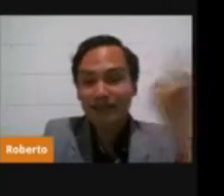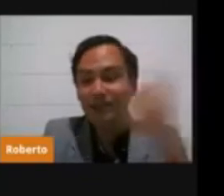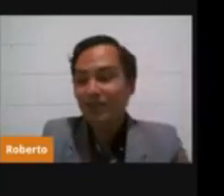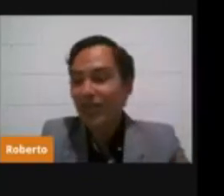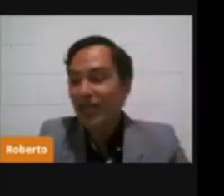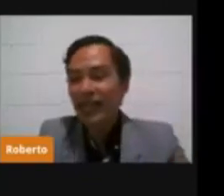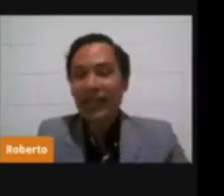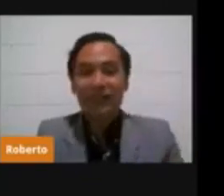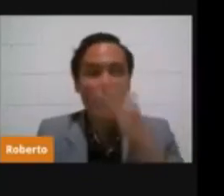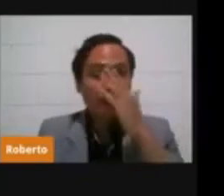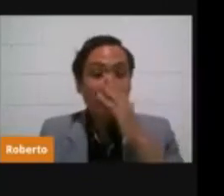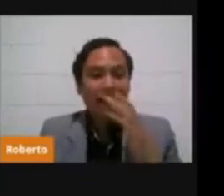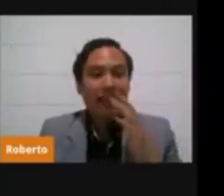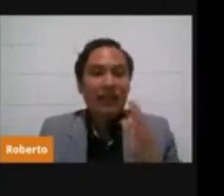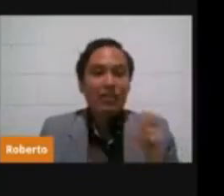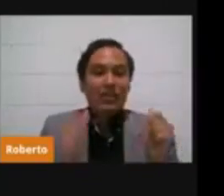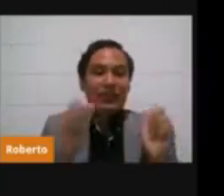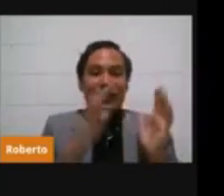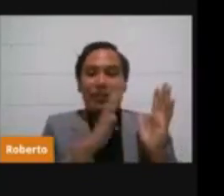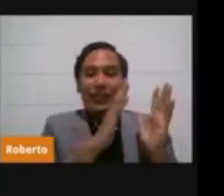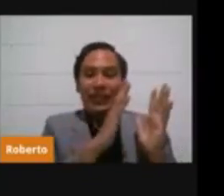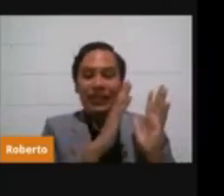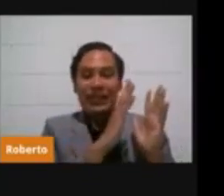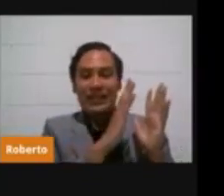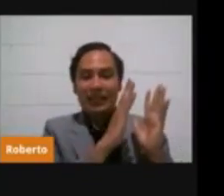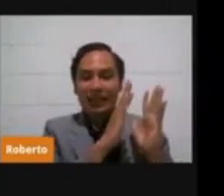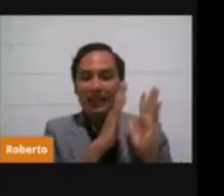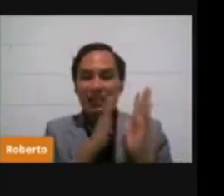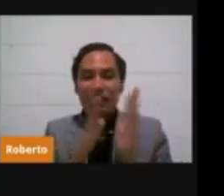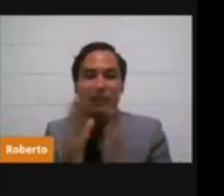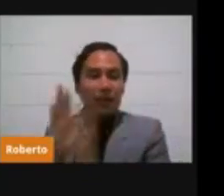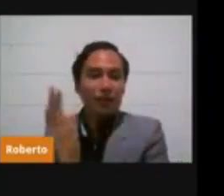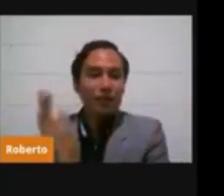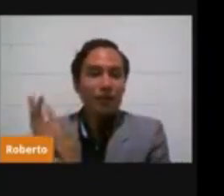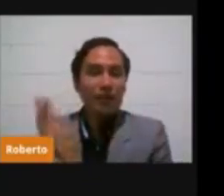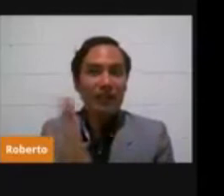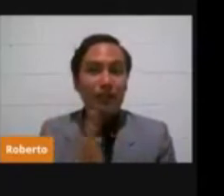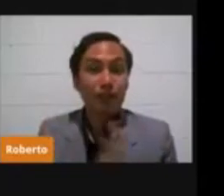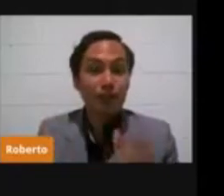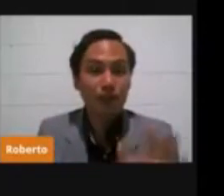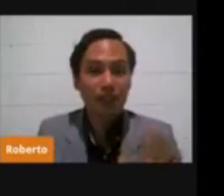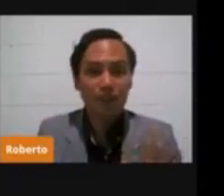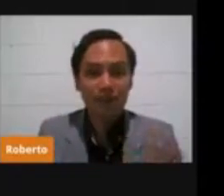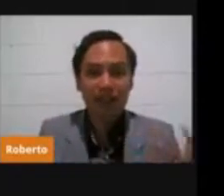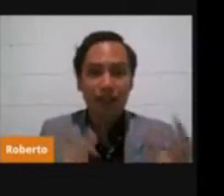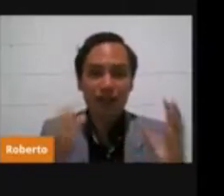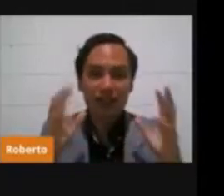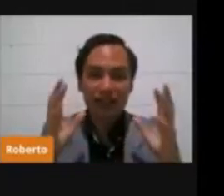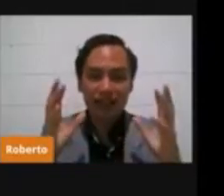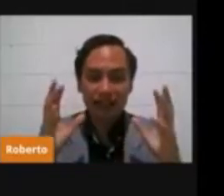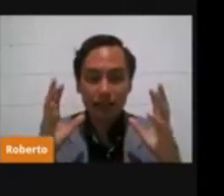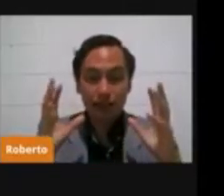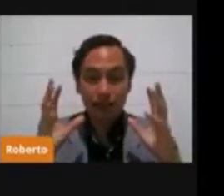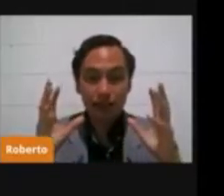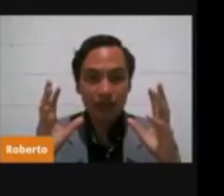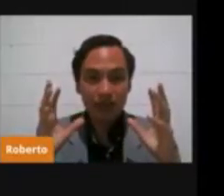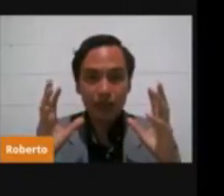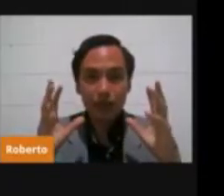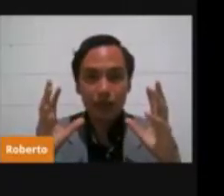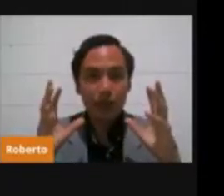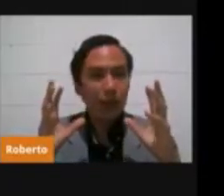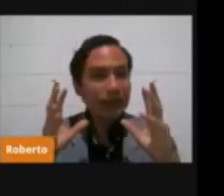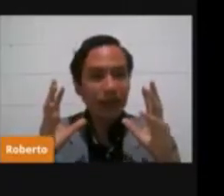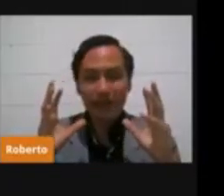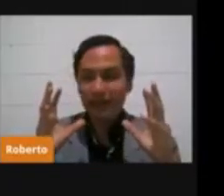esperando. A ver, hemos tratado de hacer esto también como una parte introductoria, considerar que todos y todas